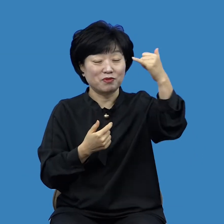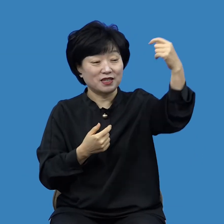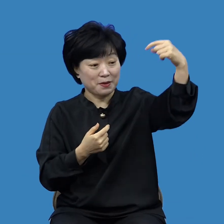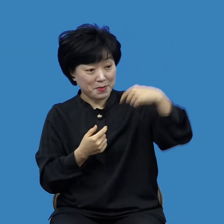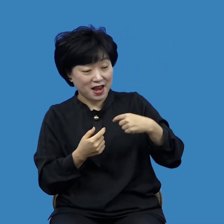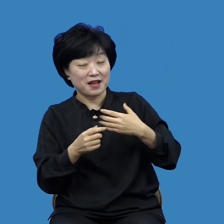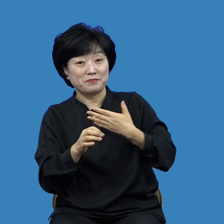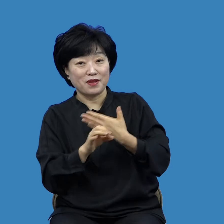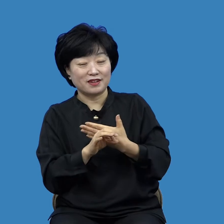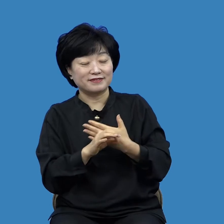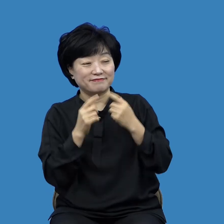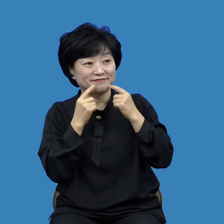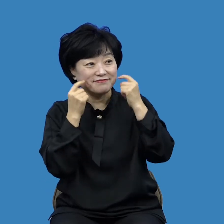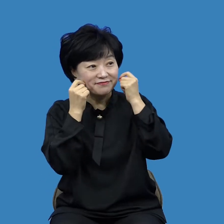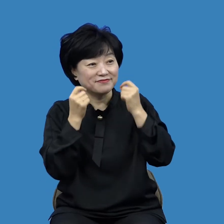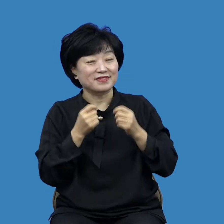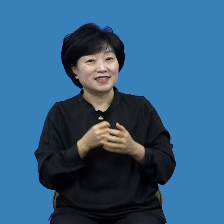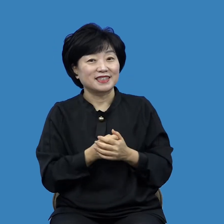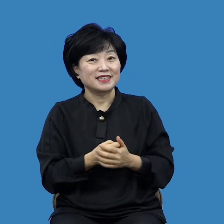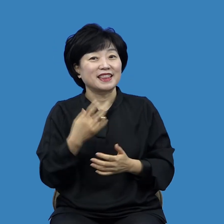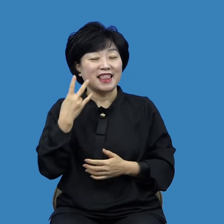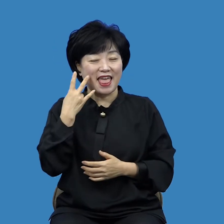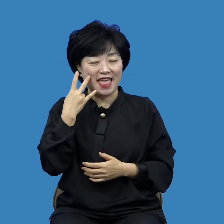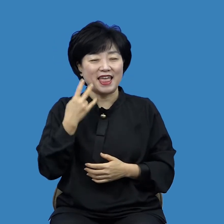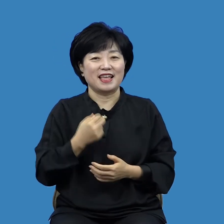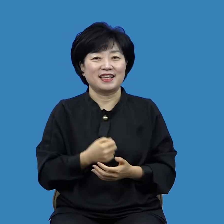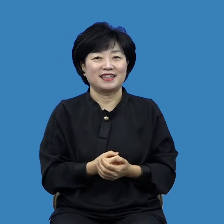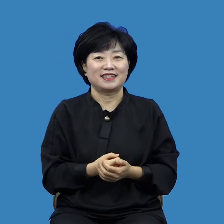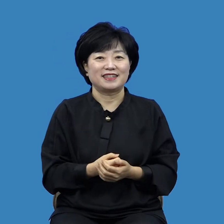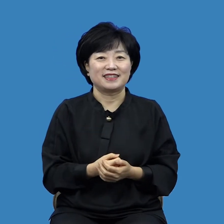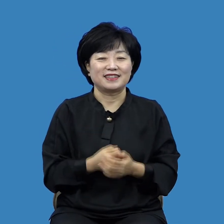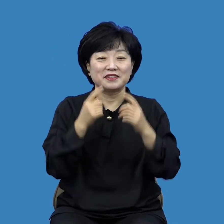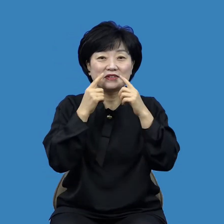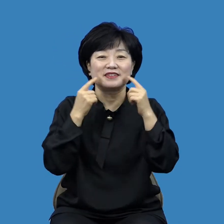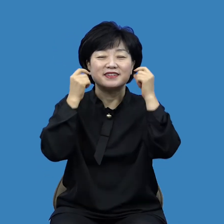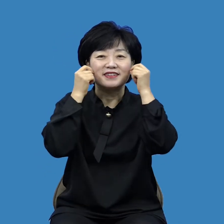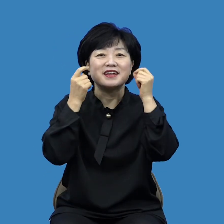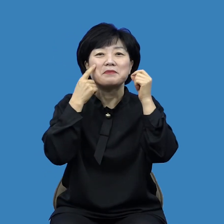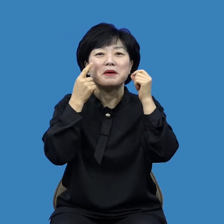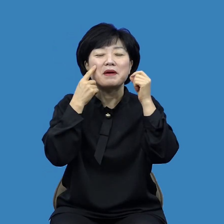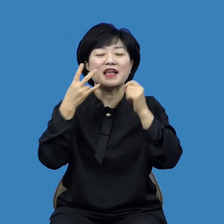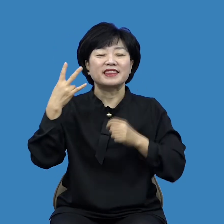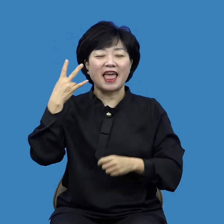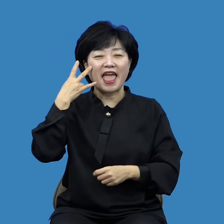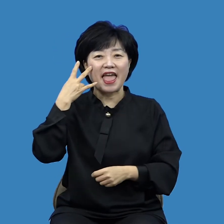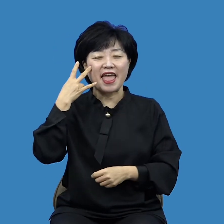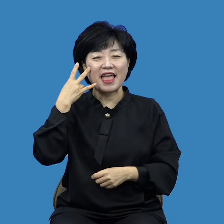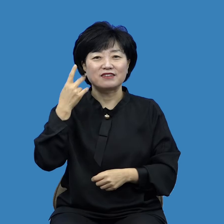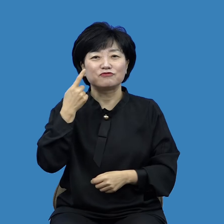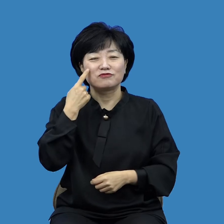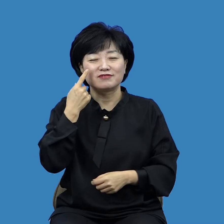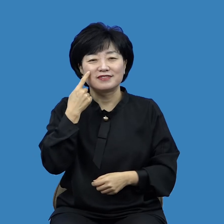해라 그러면은 활짝 웃으면서, 자, 우리 아이들 야, 얼굴 한번 웃어봐. 활짝. 네 그러면서 웃어.